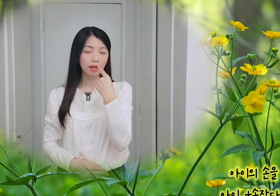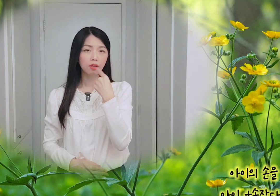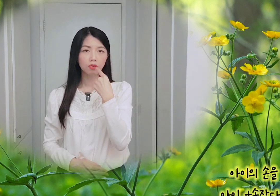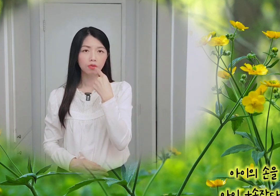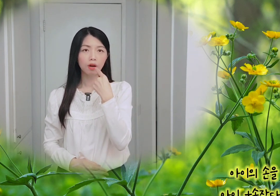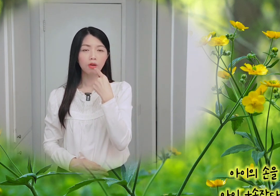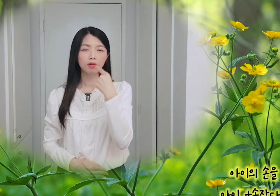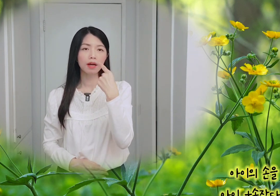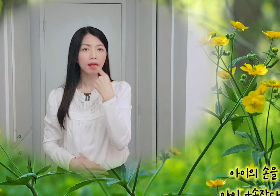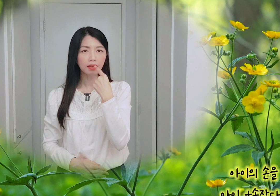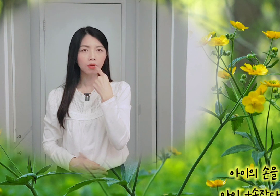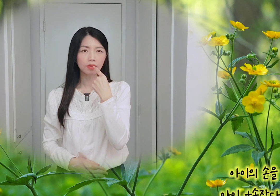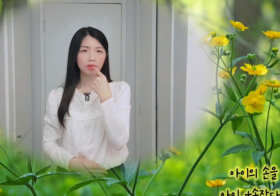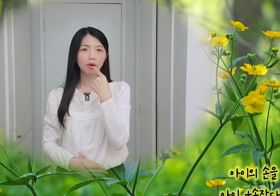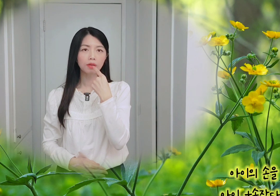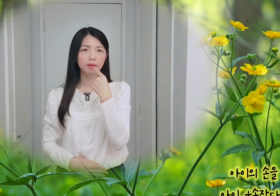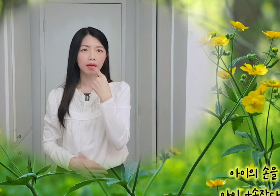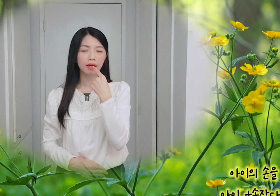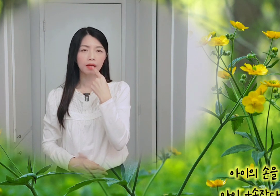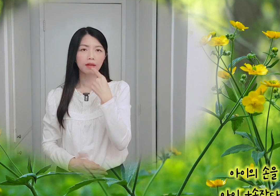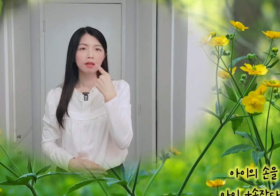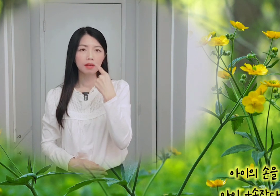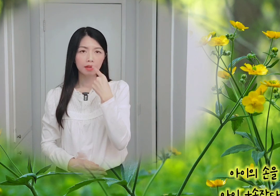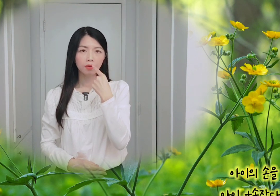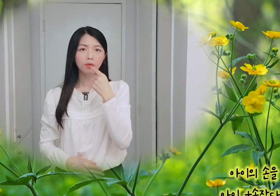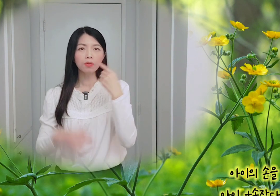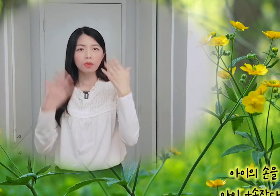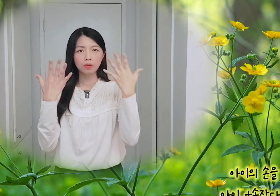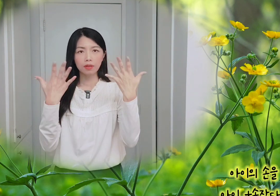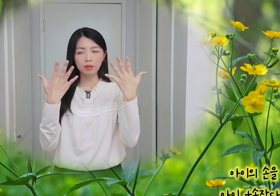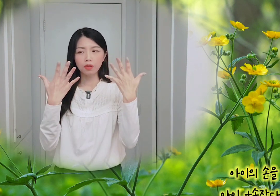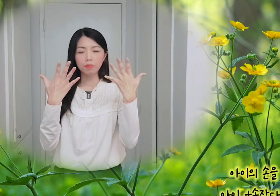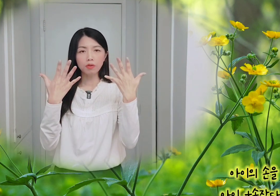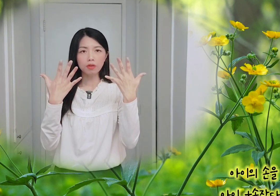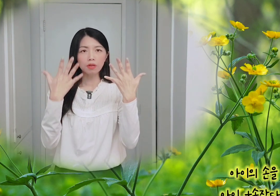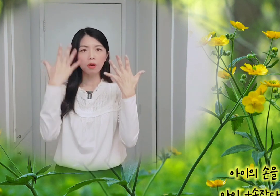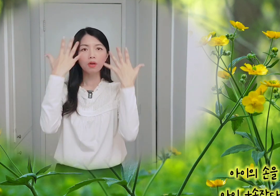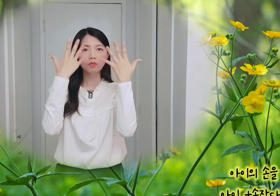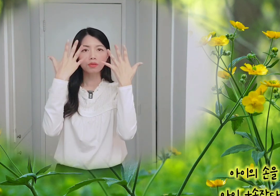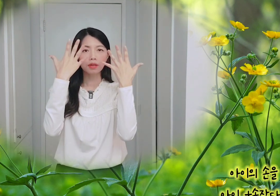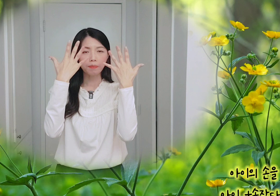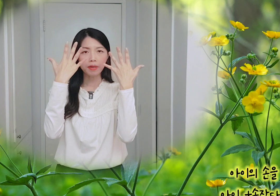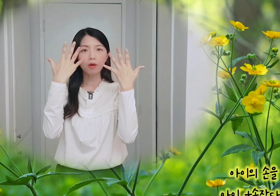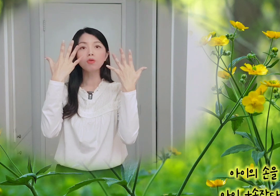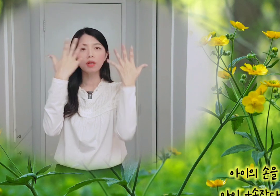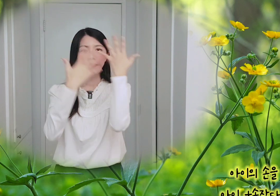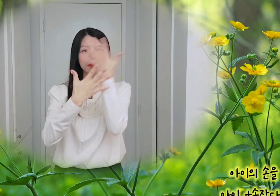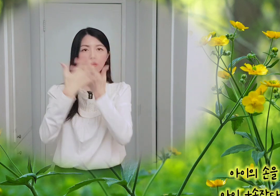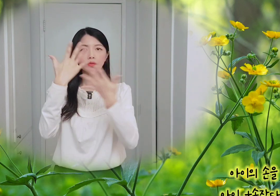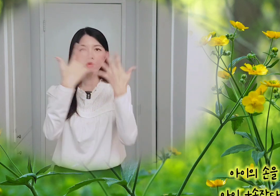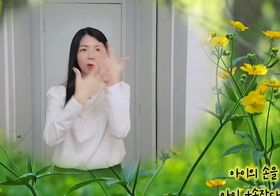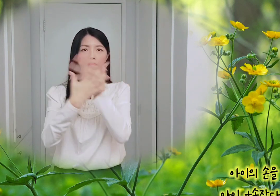이를 가리켜 주시고요. 여기는 하얗다라고 하는 뜻의 수어가 됩니다. 그리고 양손을 펴주셔서 눈 앞에서,